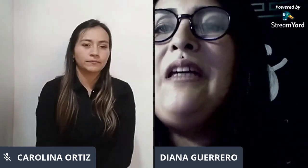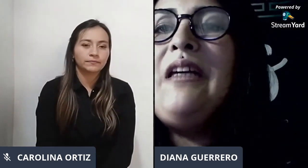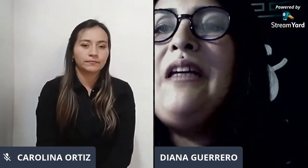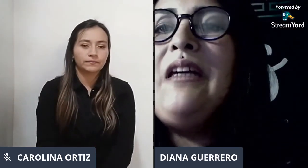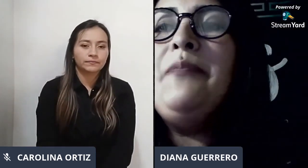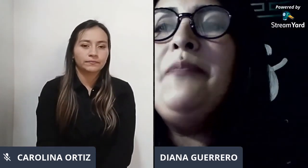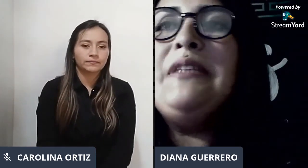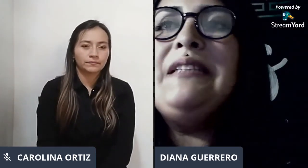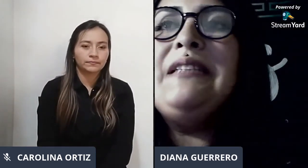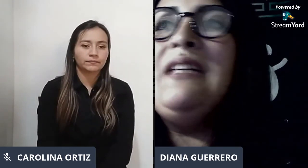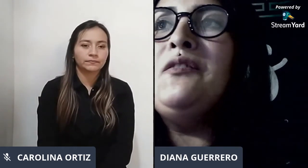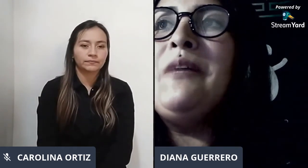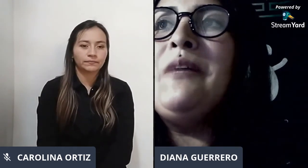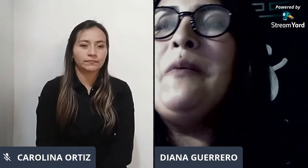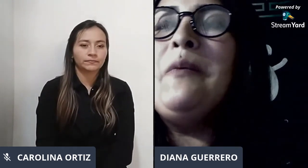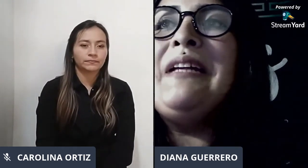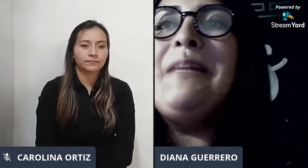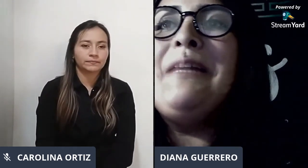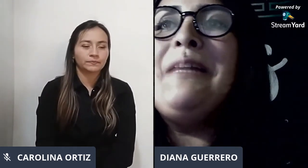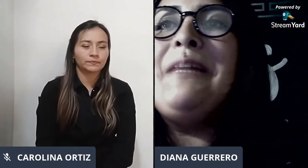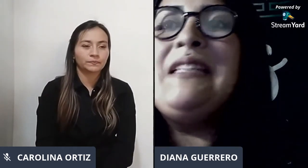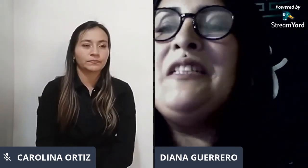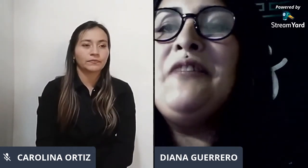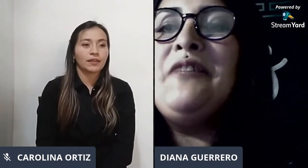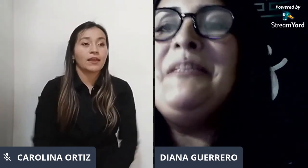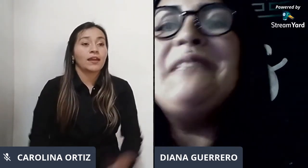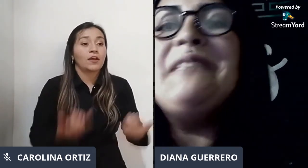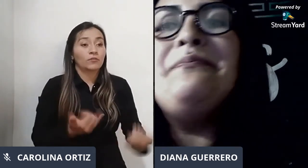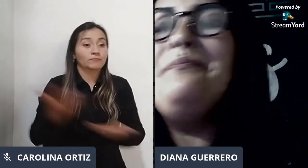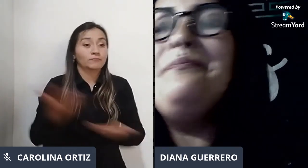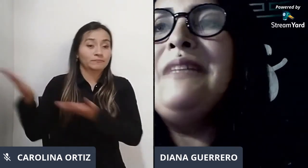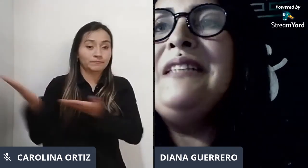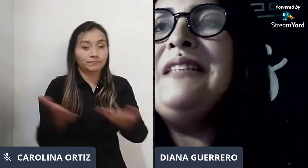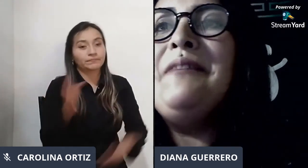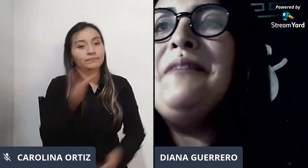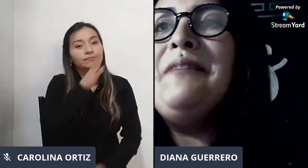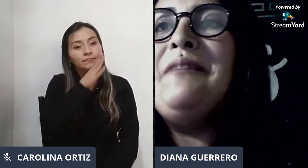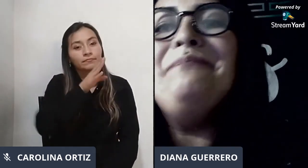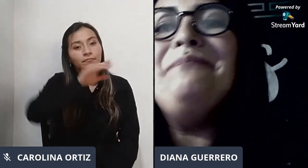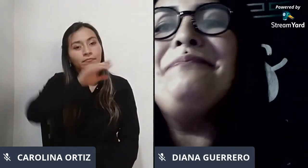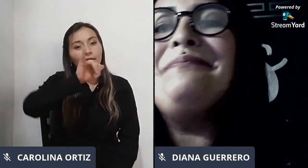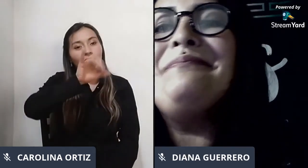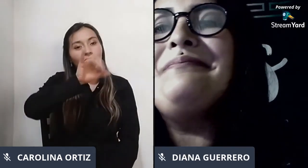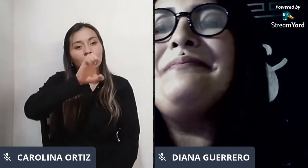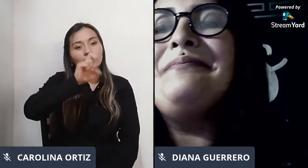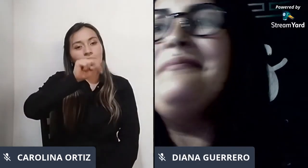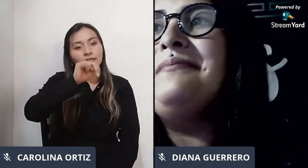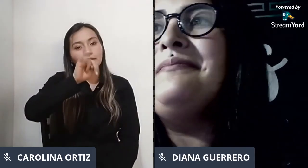Y ahora, pues, nos va a acompañar la maestra Jennifer Villa. Maestra, bienvenida.